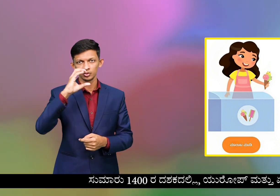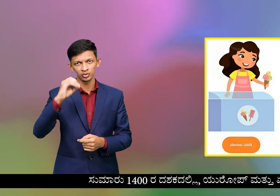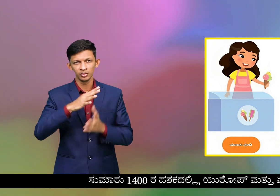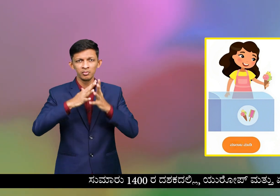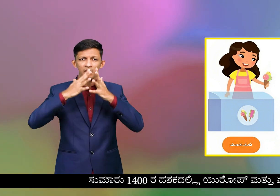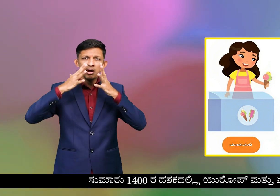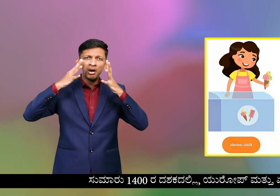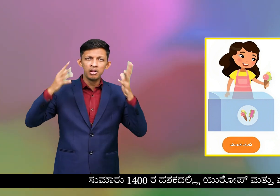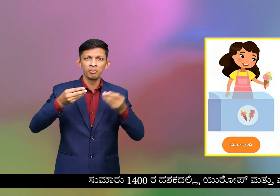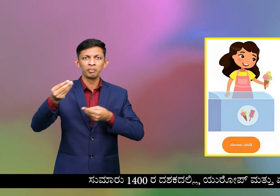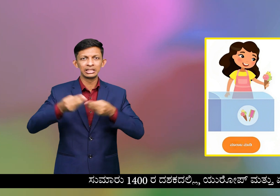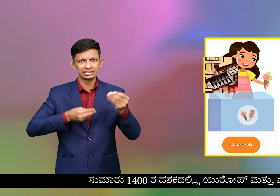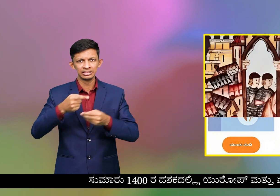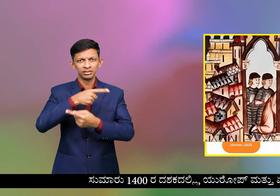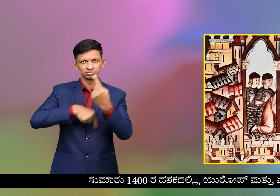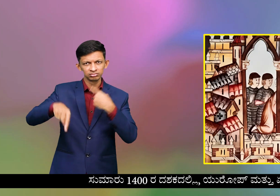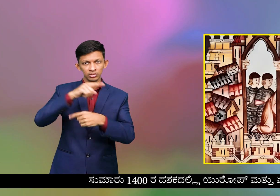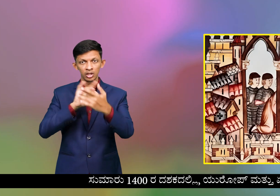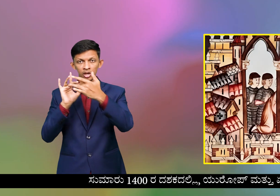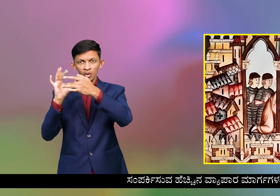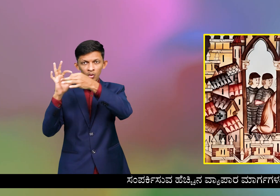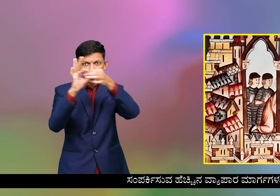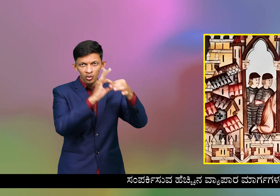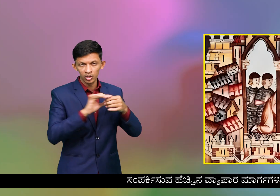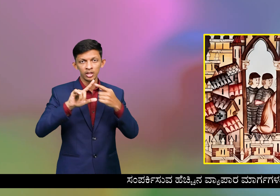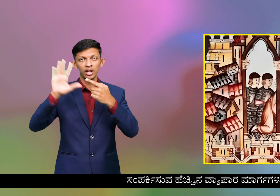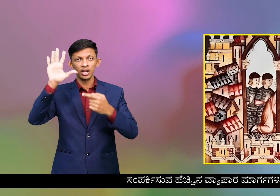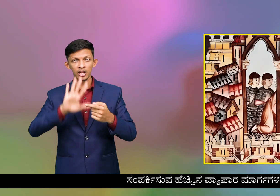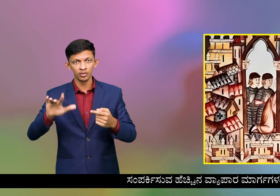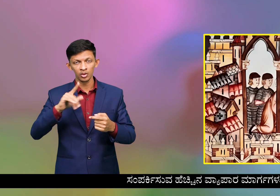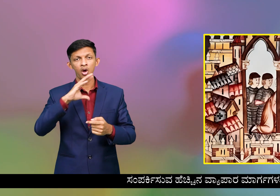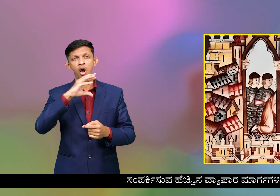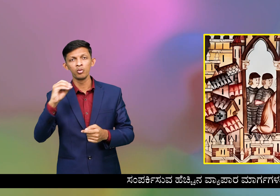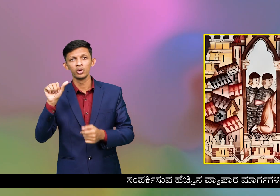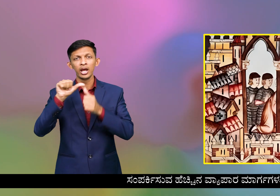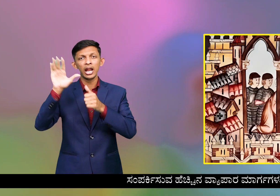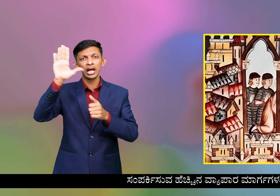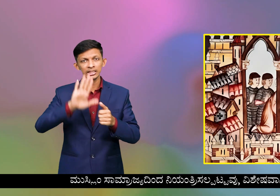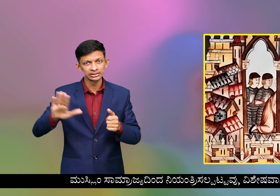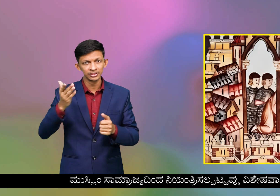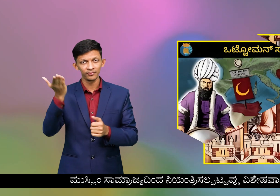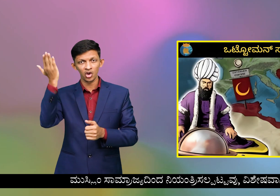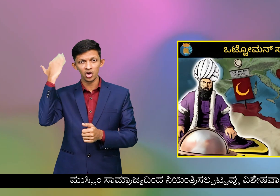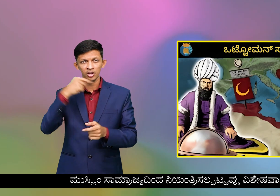1400ರ ದಶಕದಲ್ಲಿ ಯುರೋಪ್ ಮತ್ತು ಏಷ್ಯಾವನ್ನು ಸಂಪರ್ಕಿಸುವ ಹೆಚ್ಚಿನ ವ್ಯಾಪಾರ ಮಾರ್ಗಗಳು ಮುಸ್ಲಿಂ